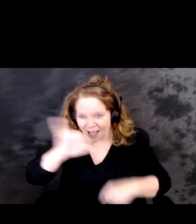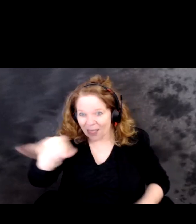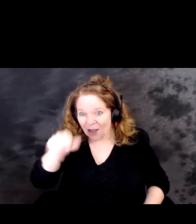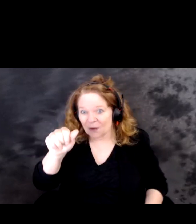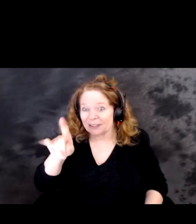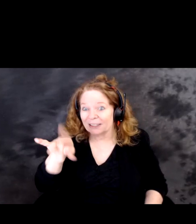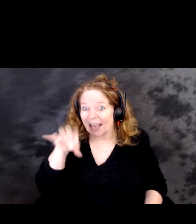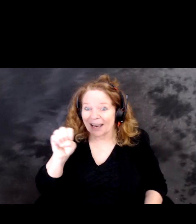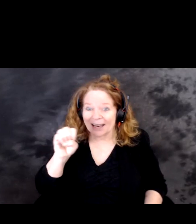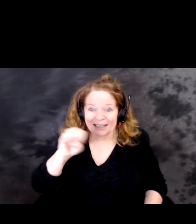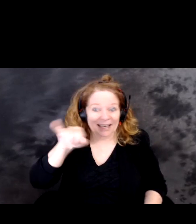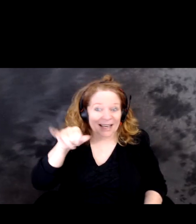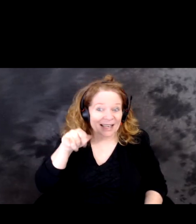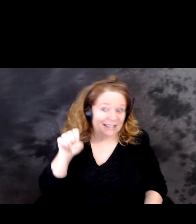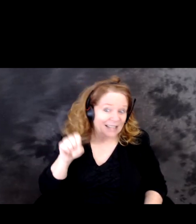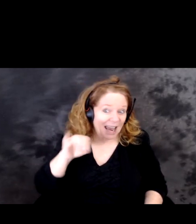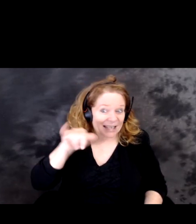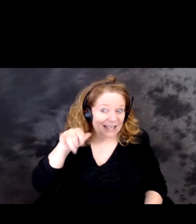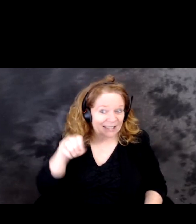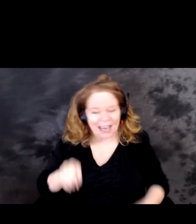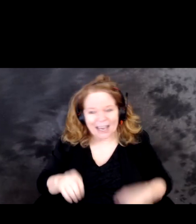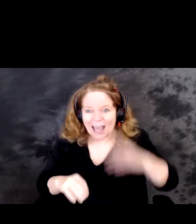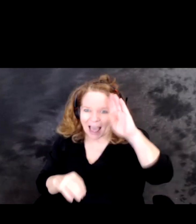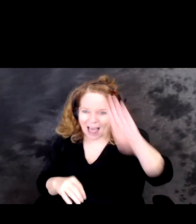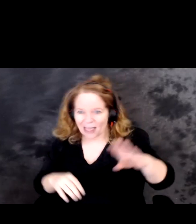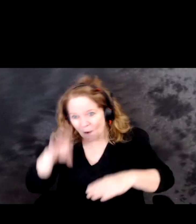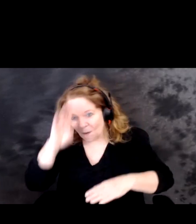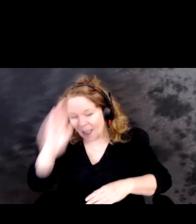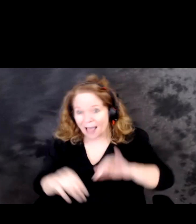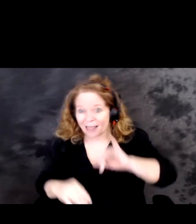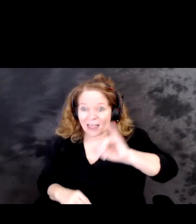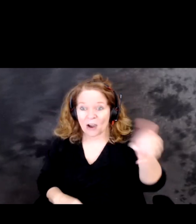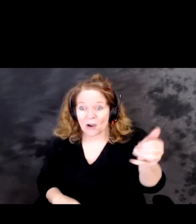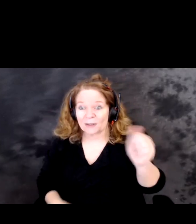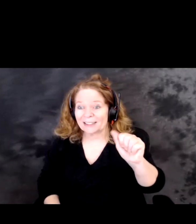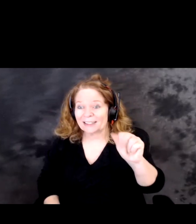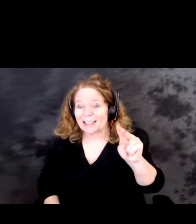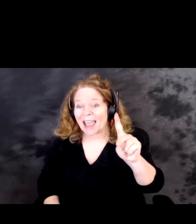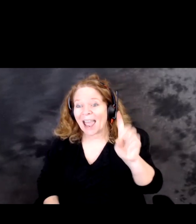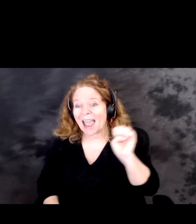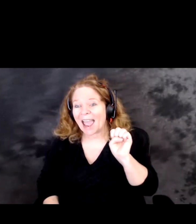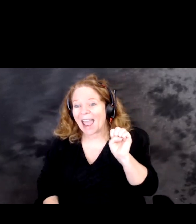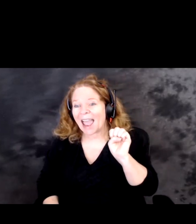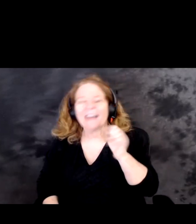Hola, hola, hola, Jade, Jade. Hola, hola, hola,